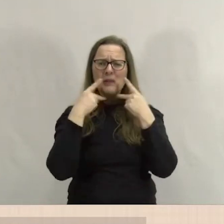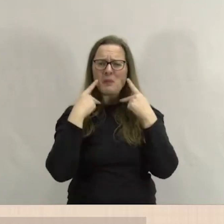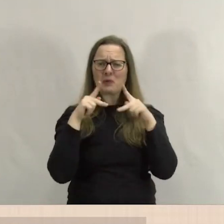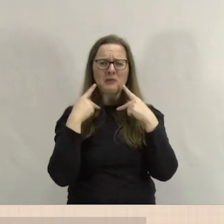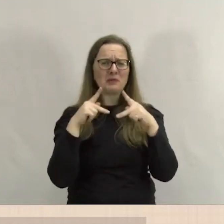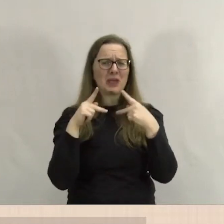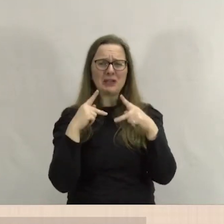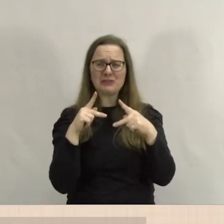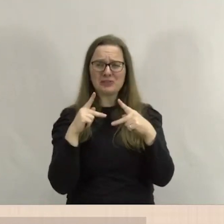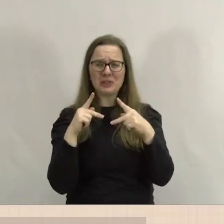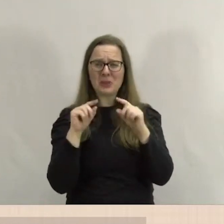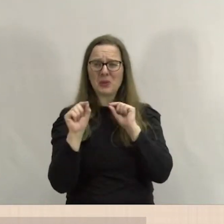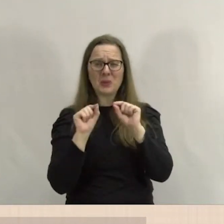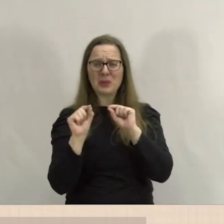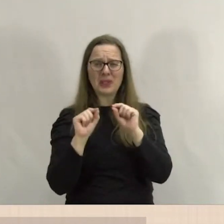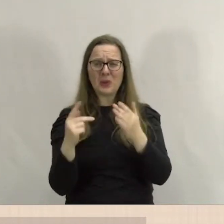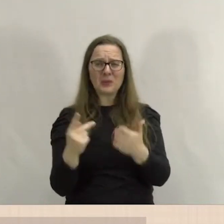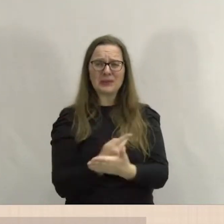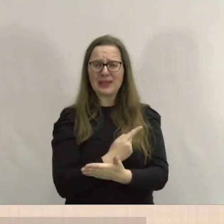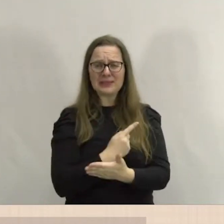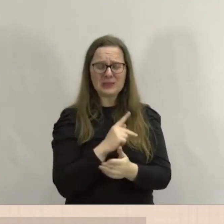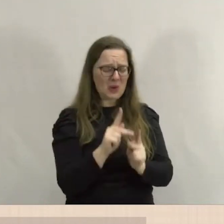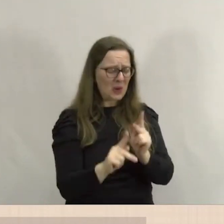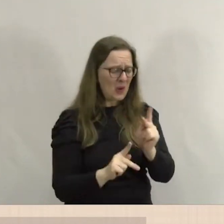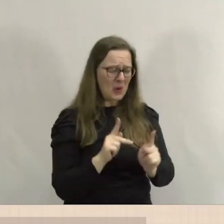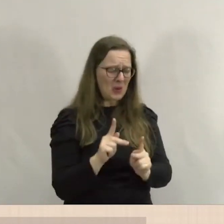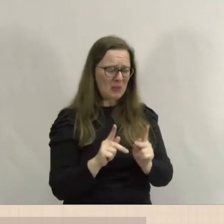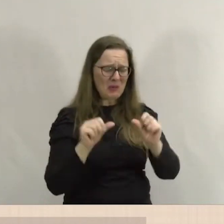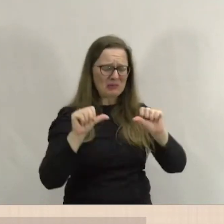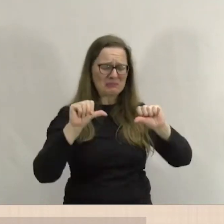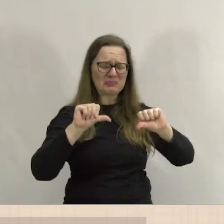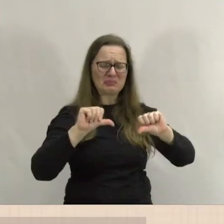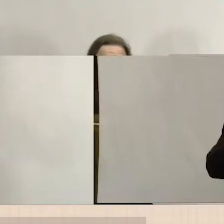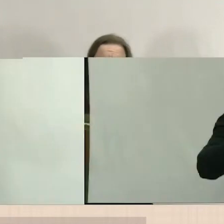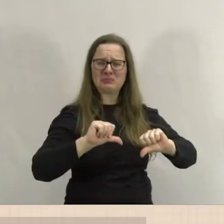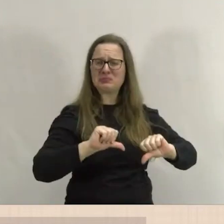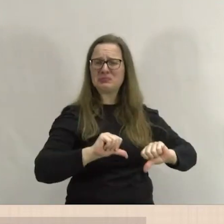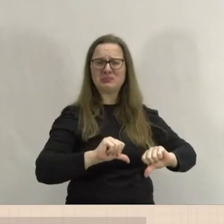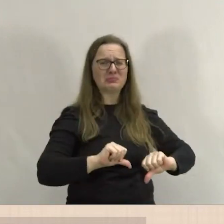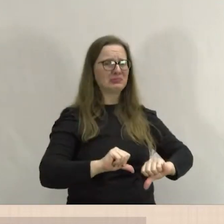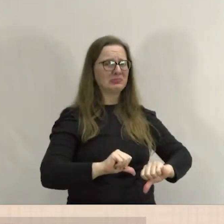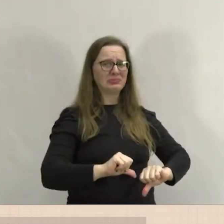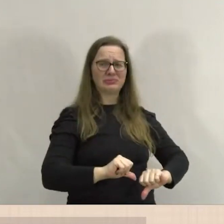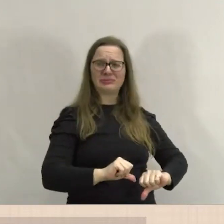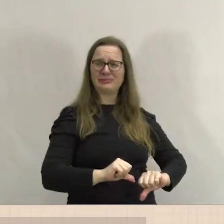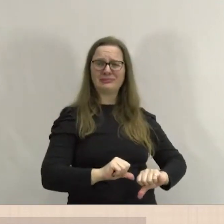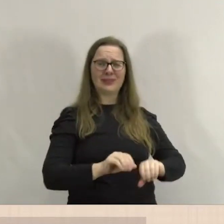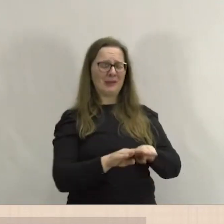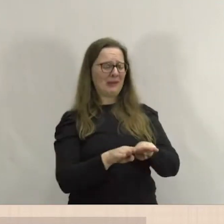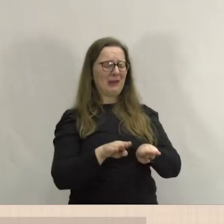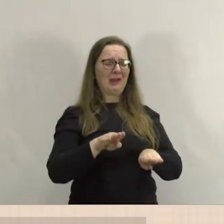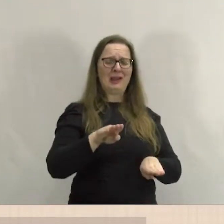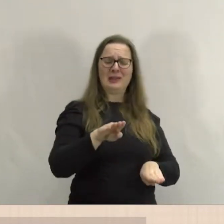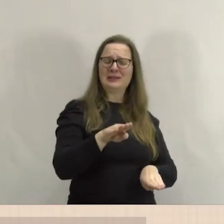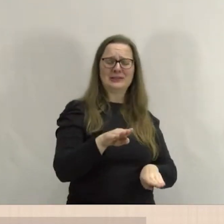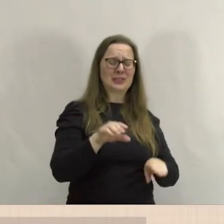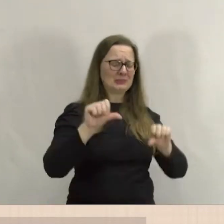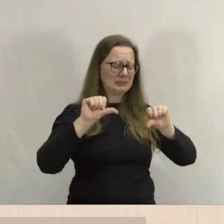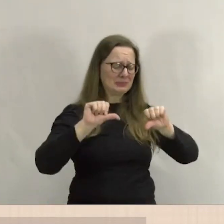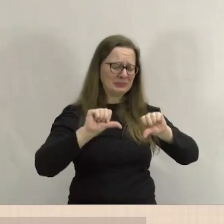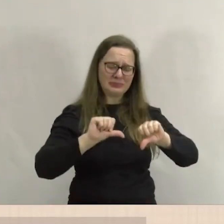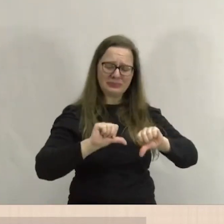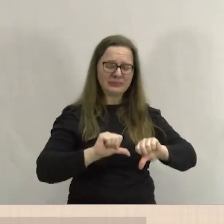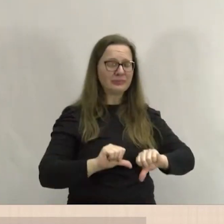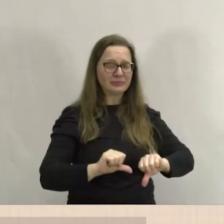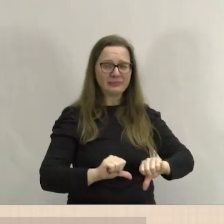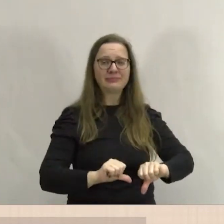corrompe. Não havendo visão, o povo se corrompe. Não havendo profecia, não havendo a palavra profética,